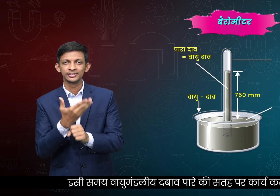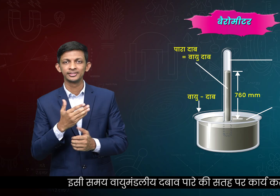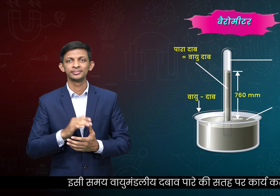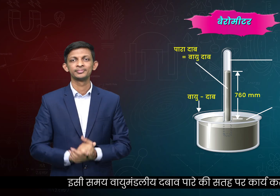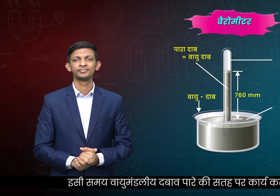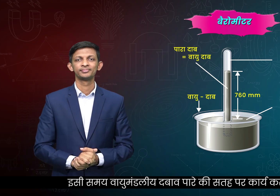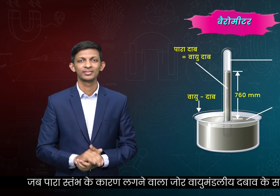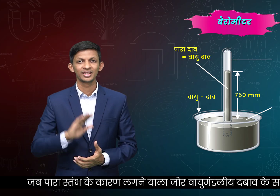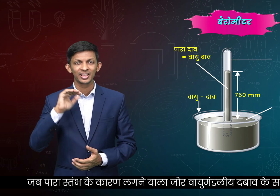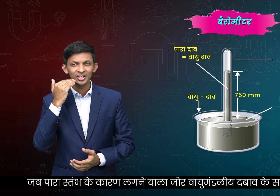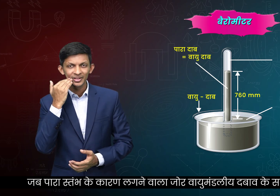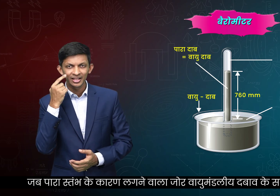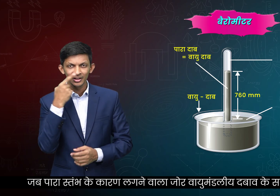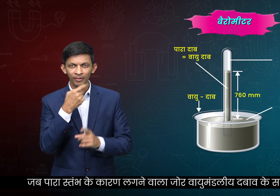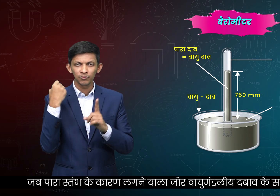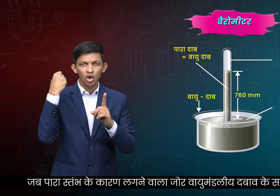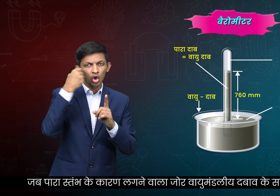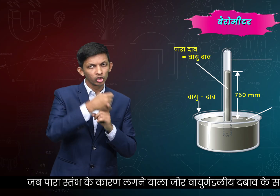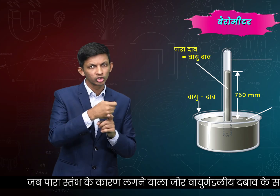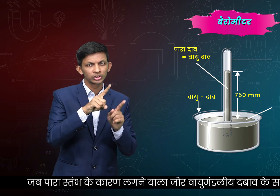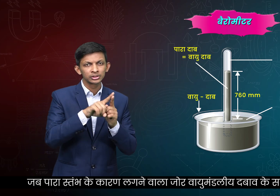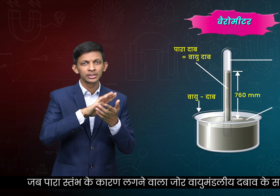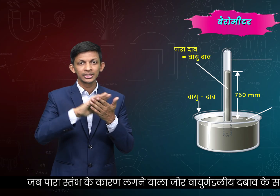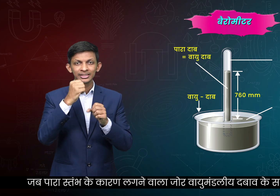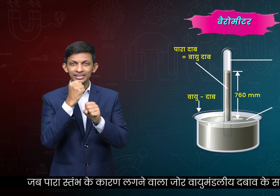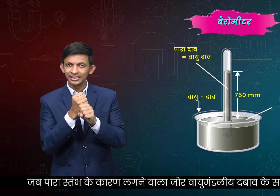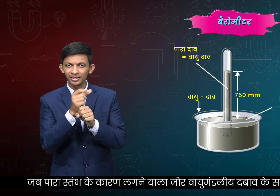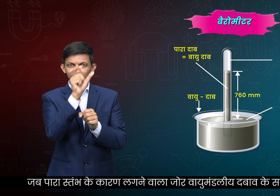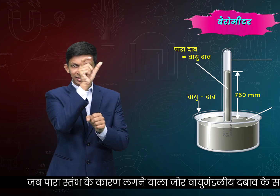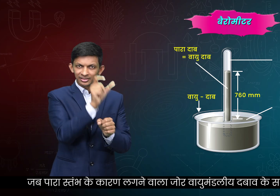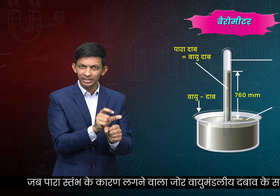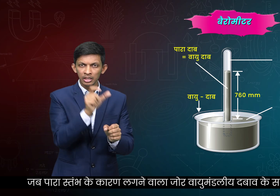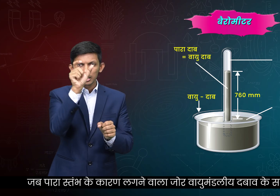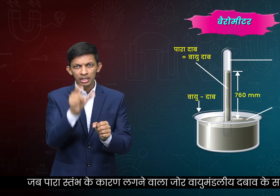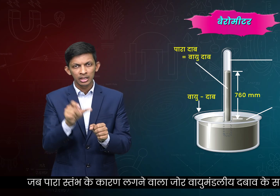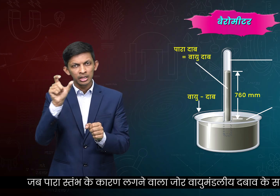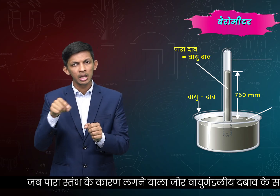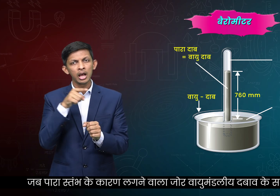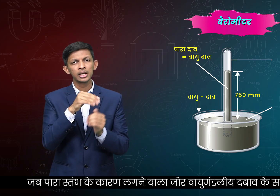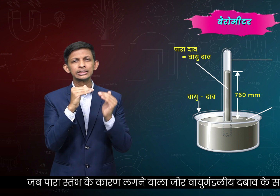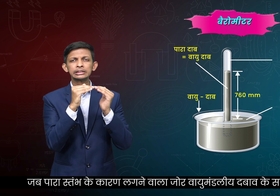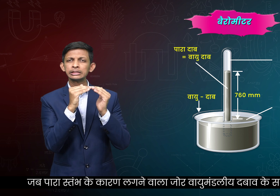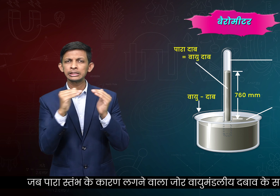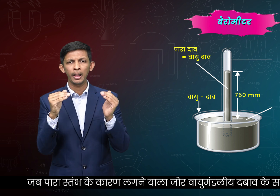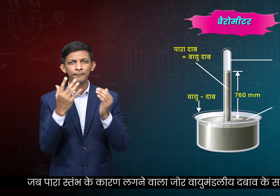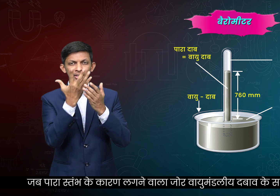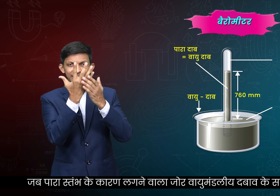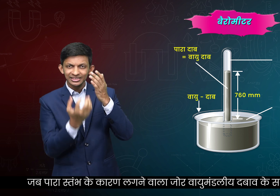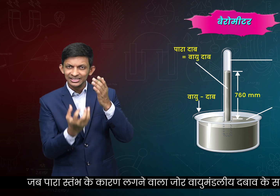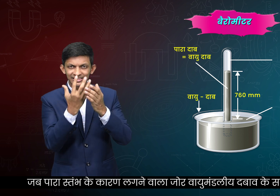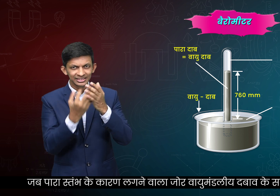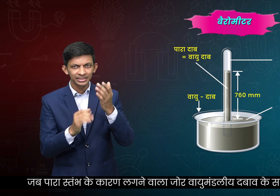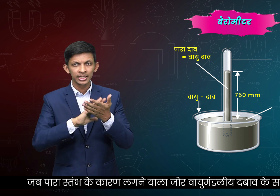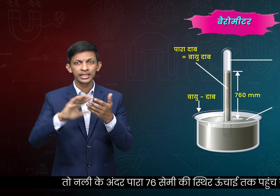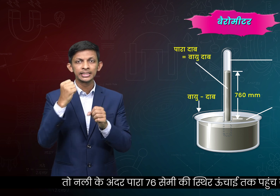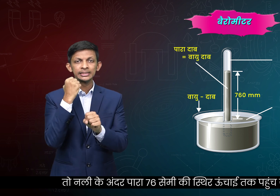कार्य करता है। जब पारा स्वंभ के कारण लगने वाला जोर वायुमंडलीय दबाव के समान